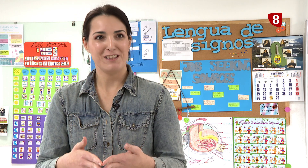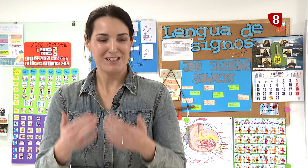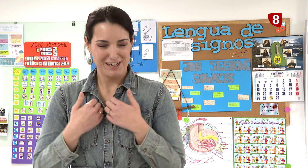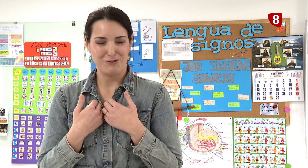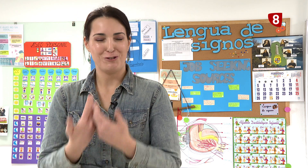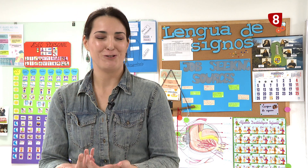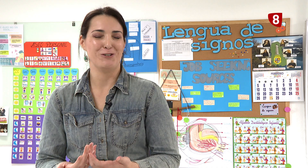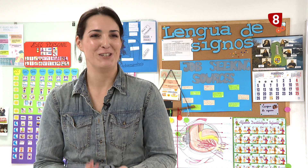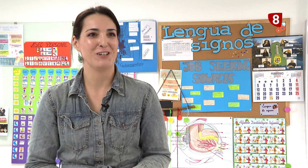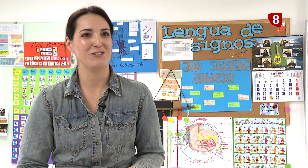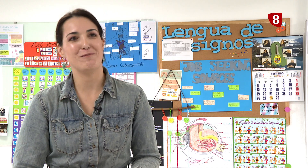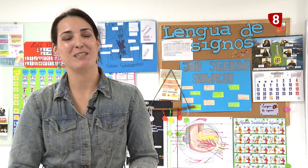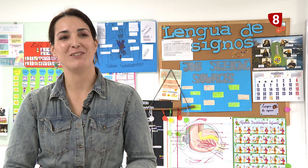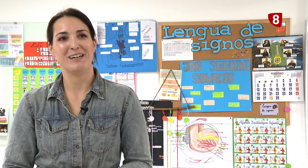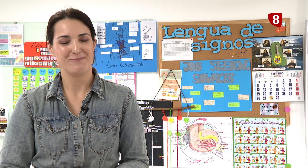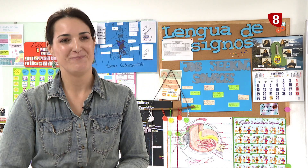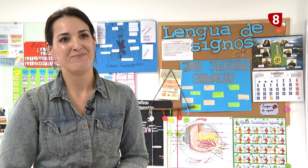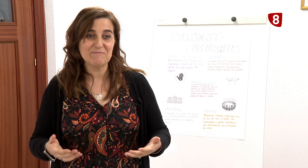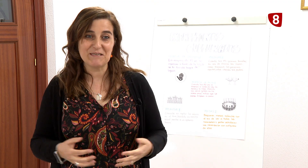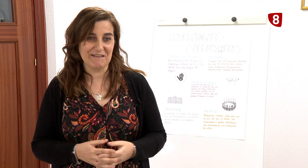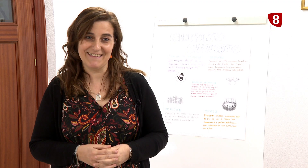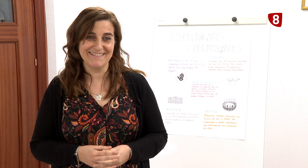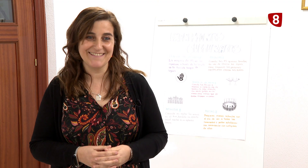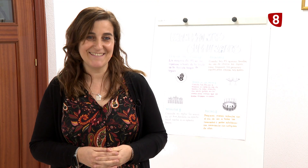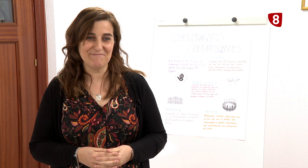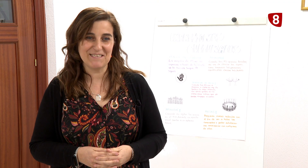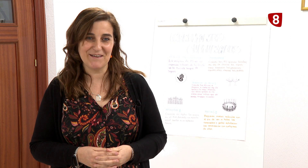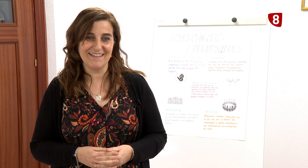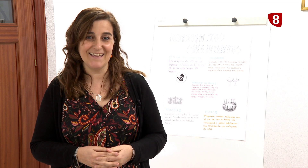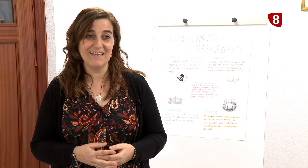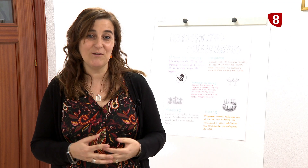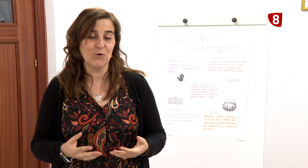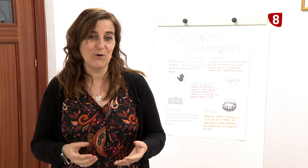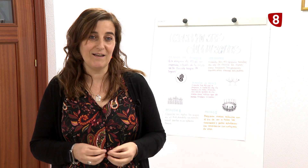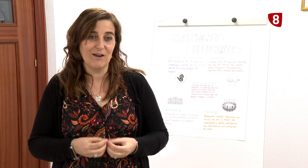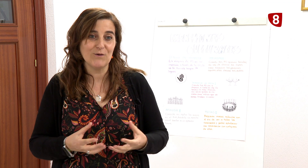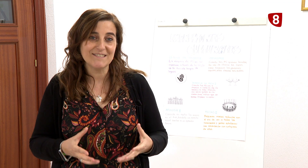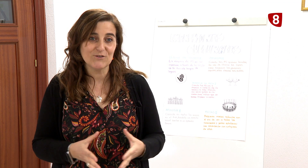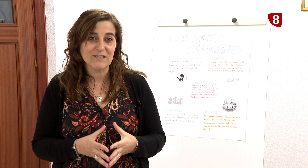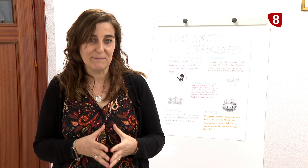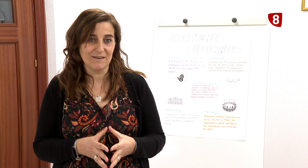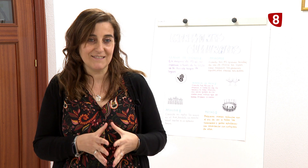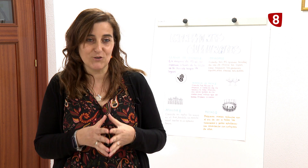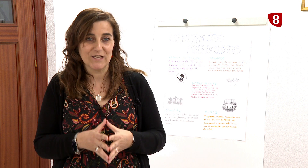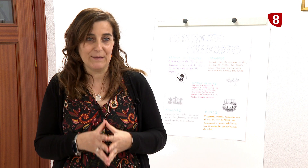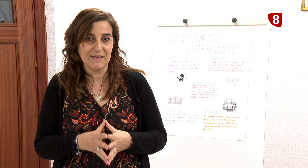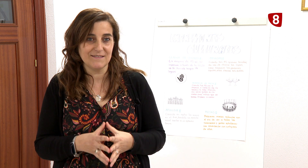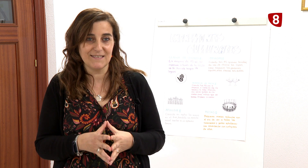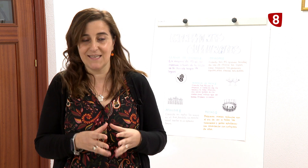antes que nosotros con otra persona. Siempre se aprende, siempre se aprende. Y luego la lengua de signos cambia, hay signos que cambian, es decir, de aquí